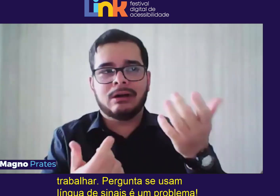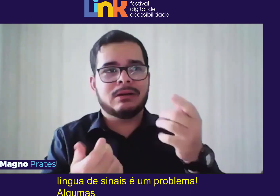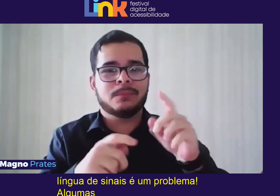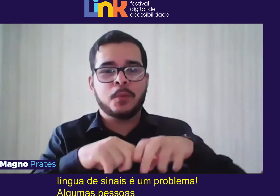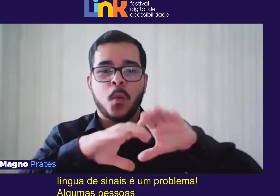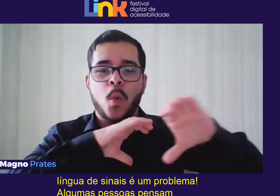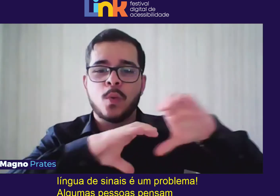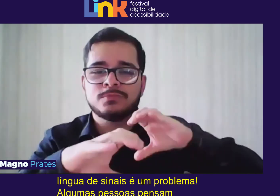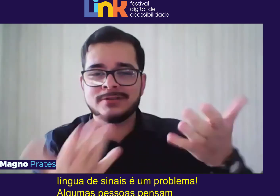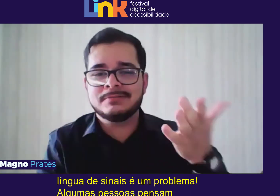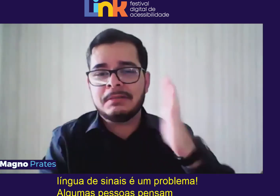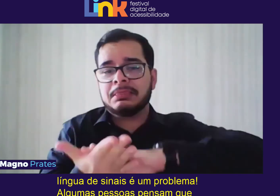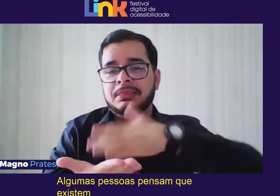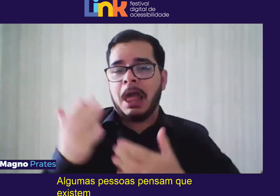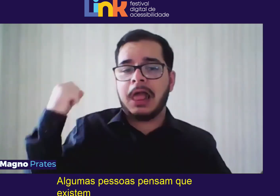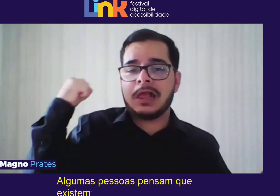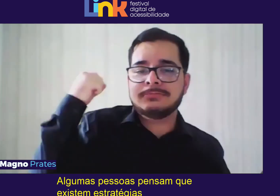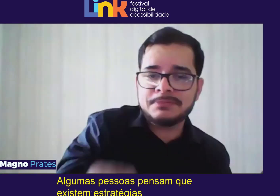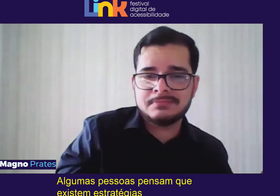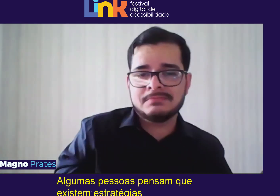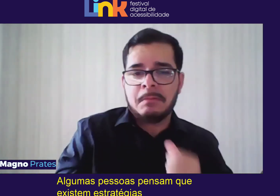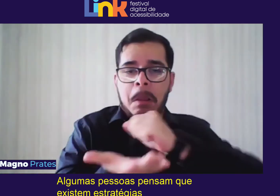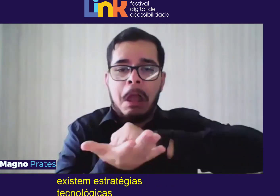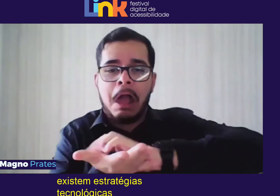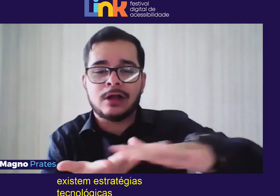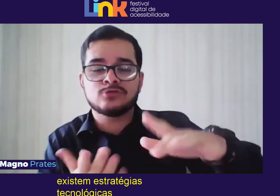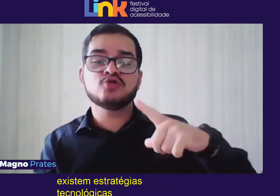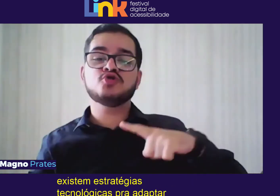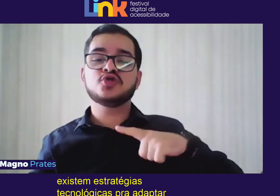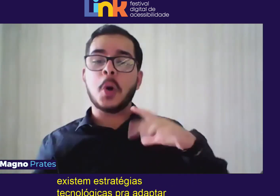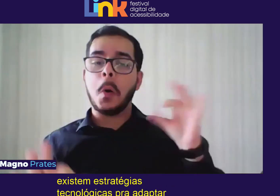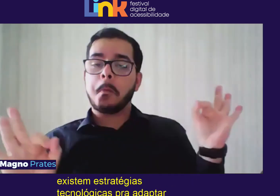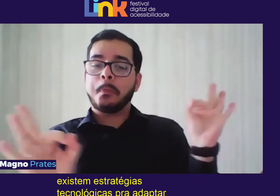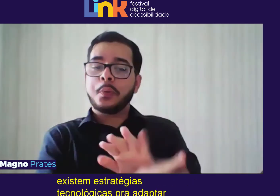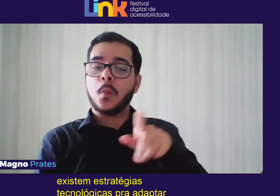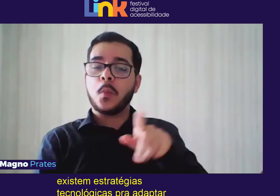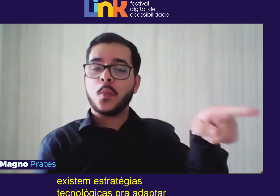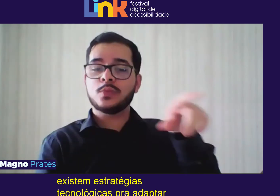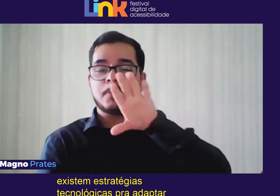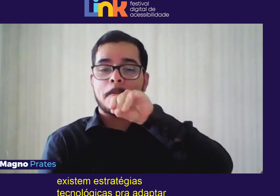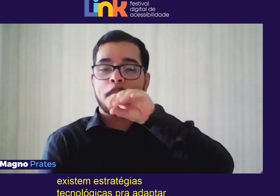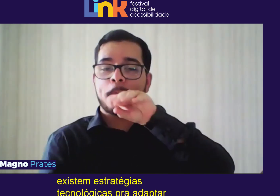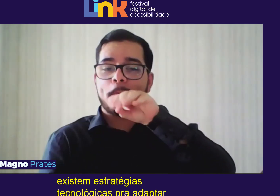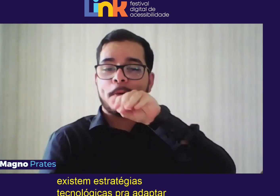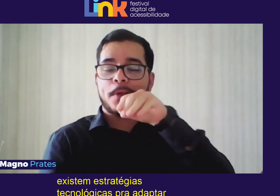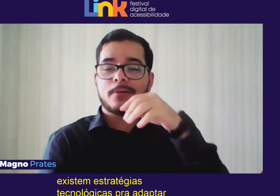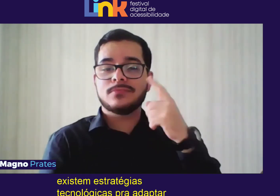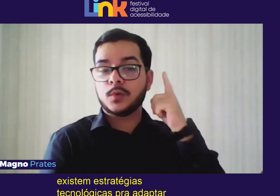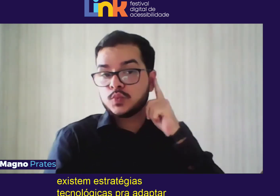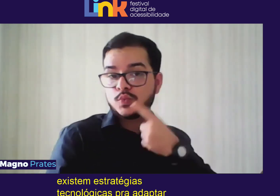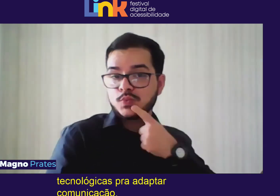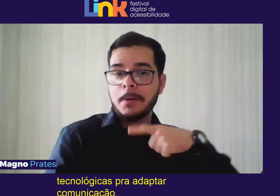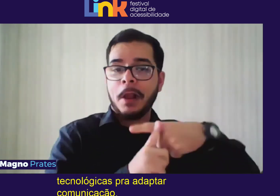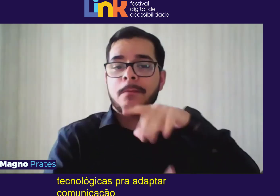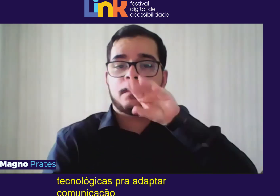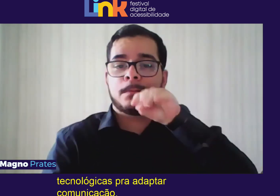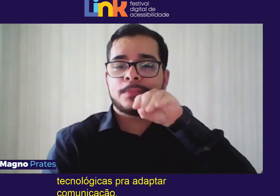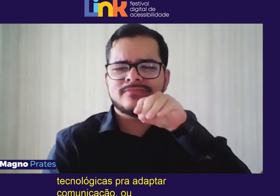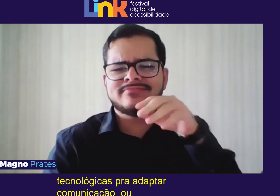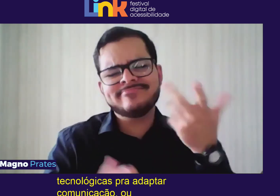estratégias tecnológicas para adaptar a comunicação, ou que tem que se colocar intérpretes. Enfim, a gente tem uma porção de recursos que podem ser